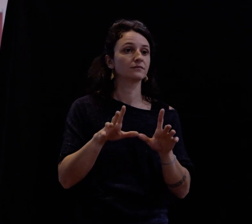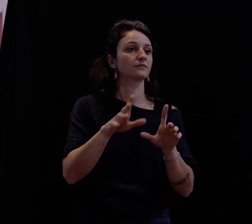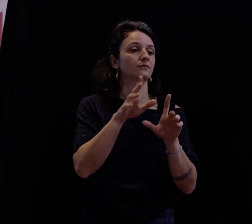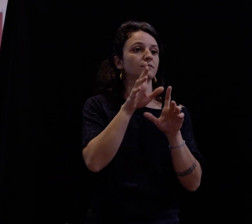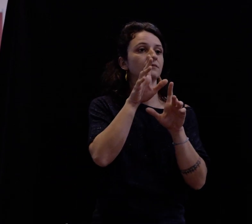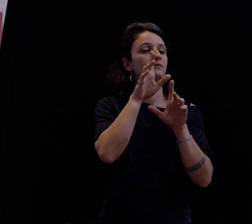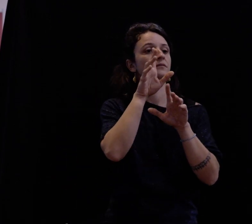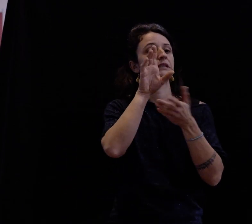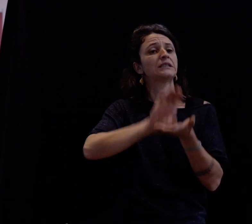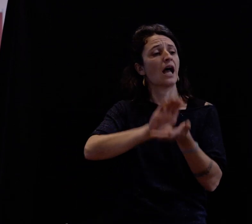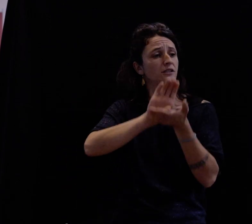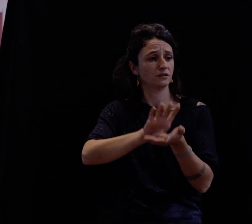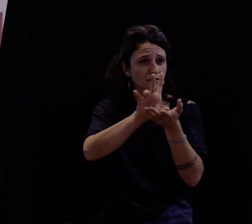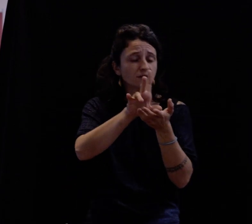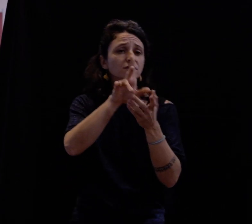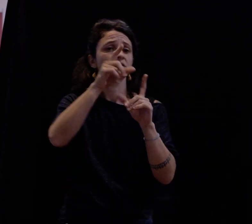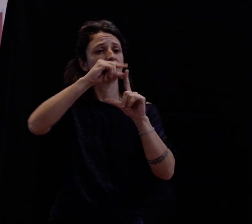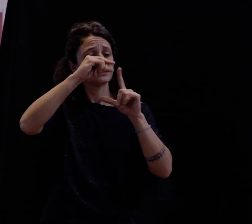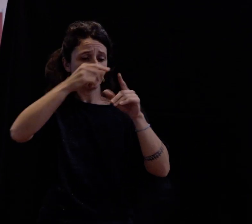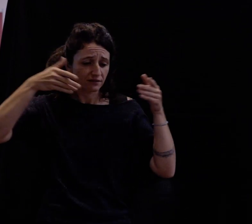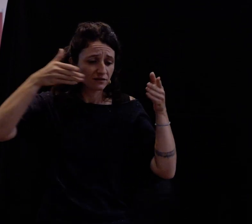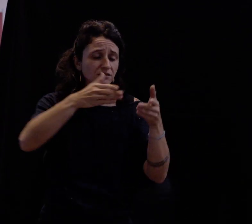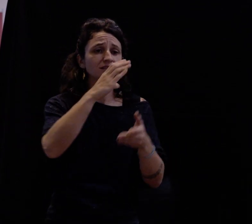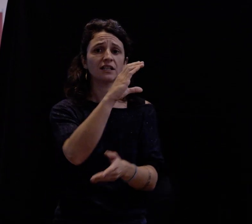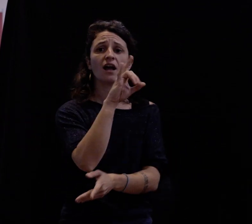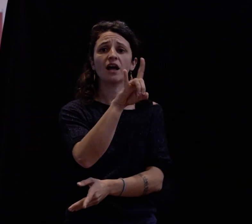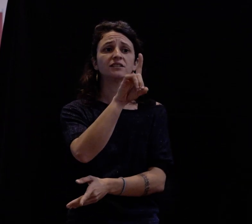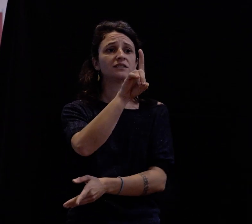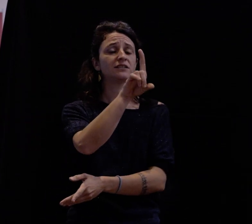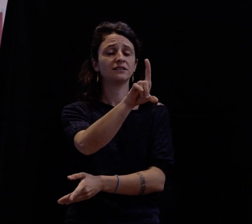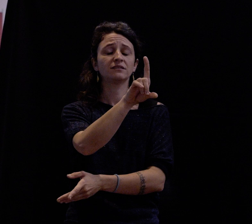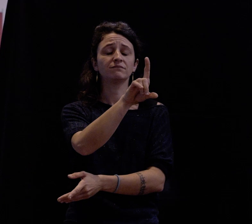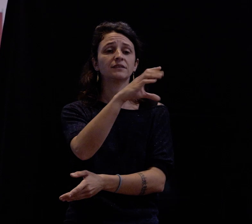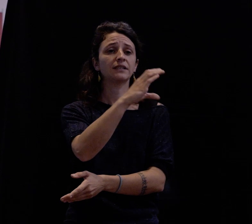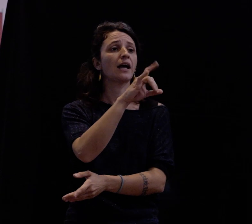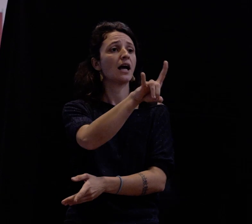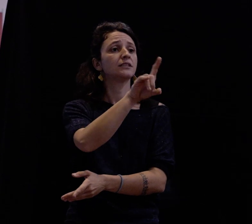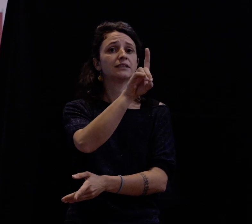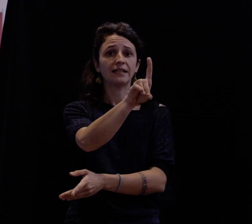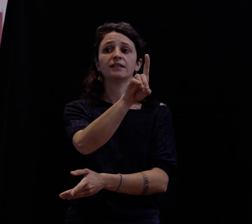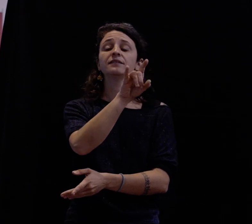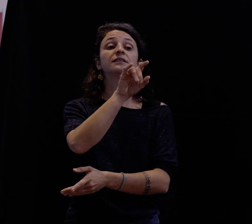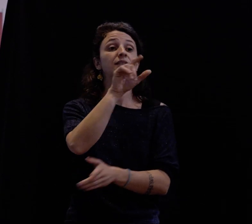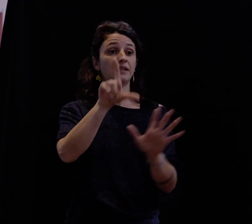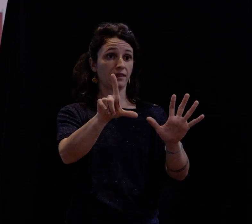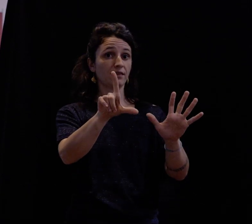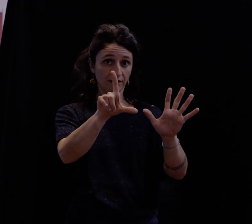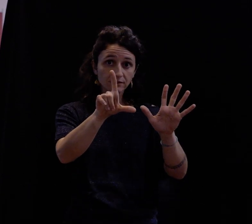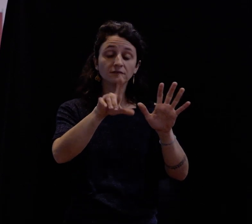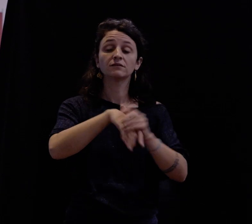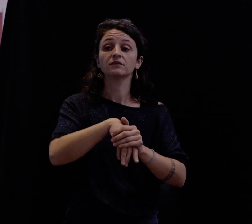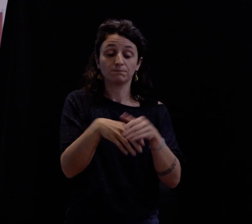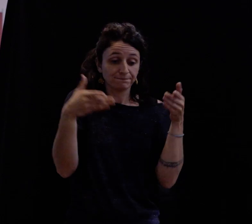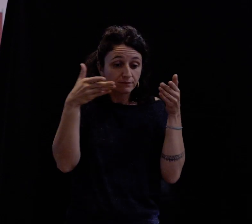dans le syndrome Charge, le gène qui nous intéresse, c'est le gène CHD7. Donc, il se situe sur le chromosome numéro